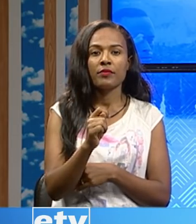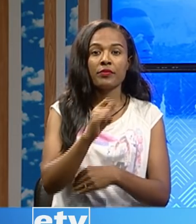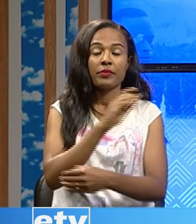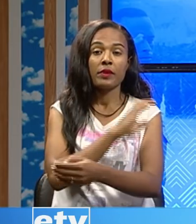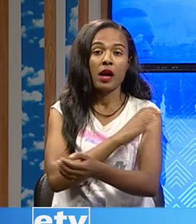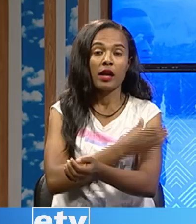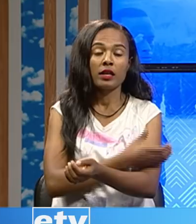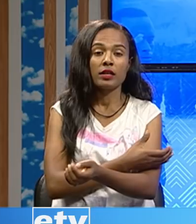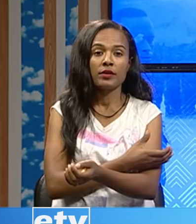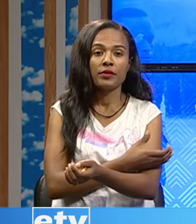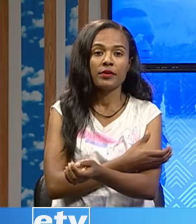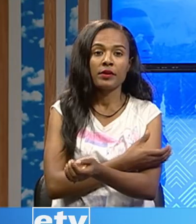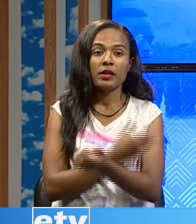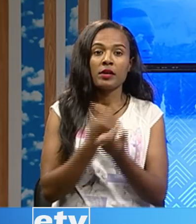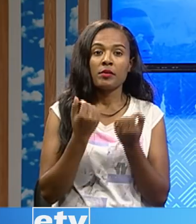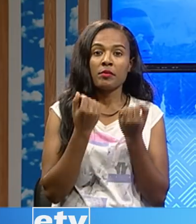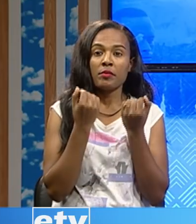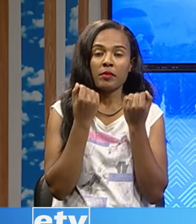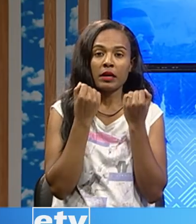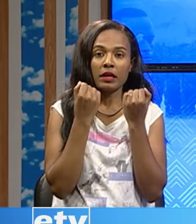ኃይል መገንዘብ